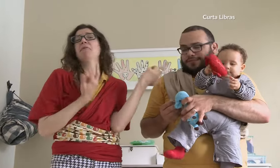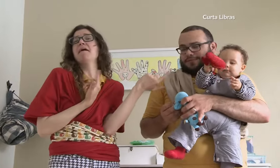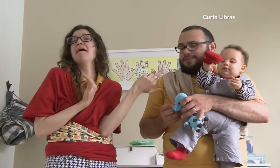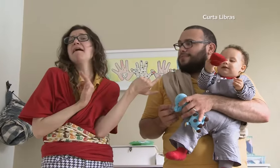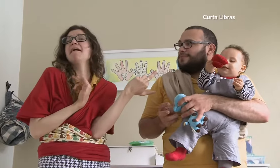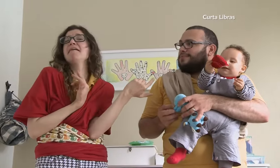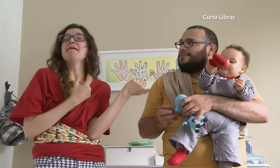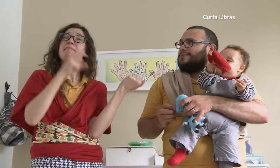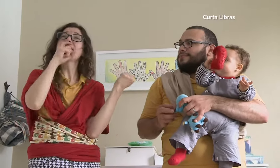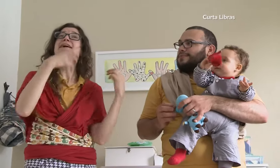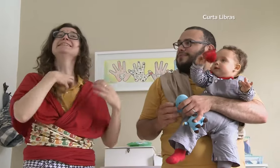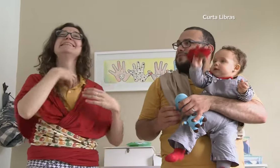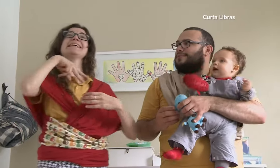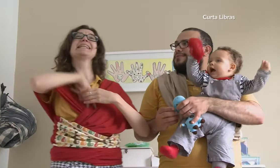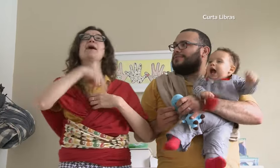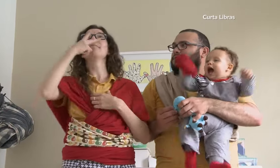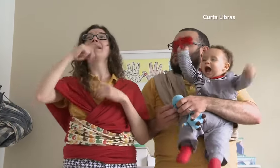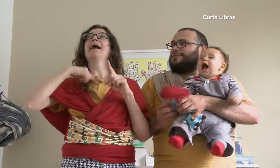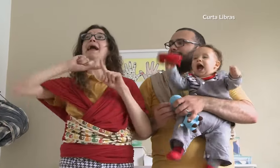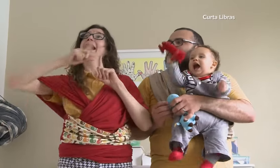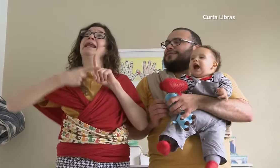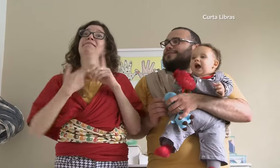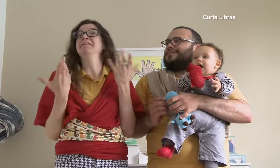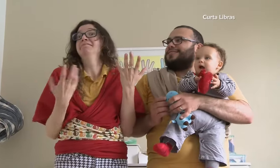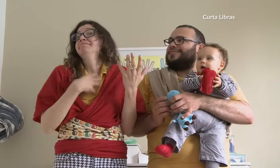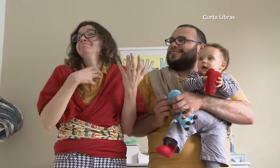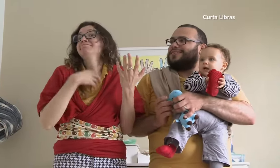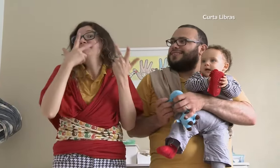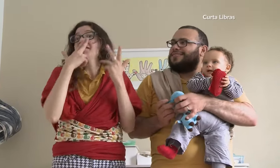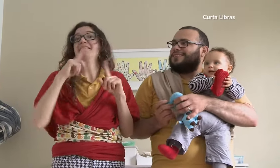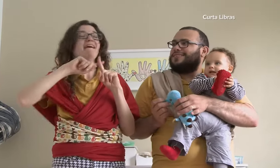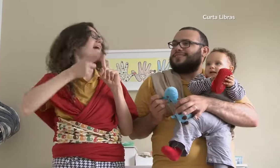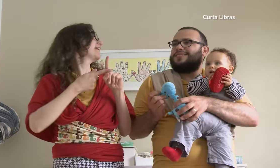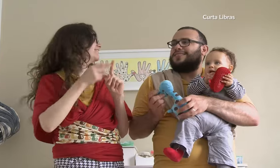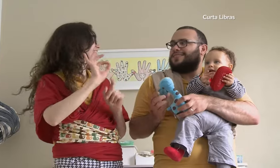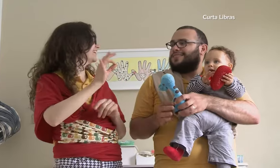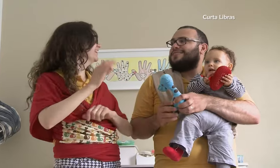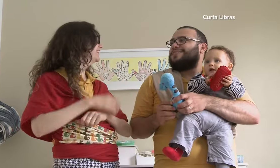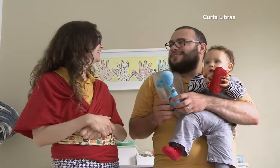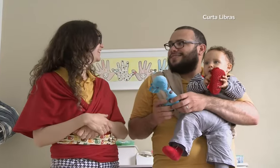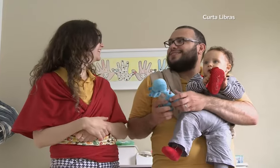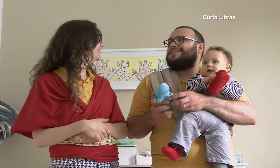o pai também pode usar e se sente como se estivesse gestando aquele filho todos os dias.